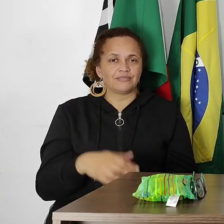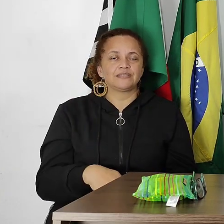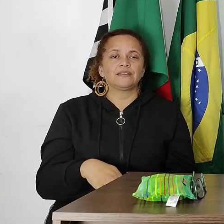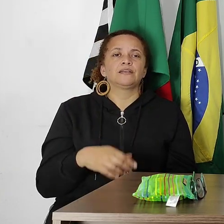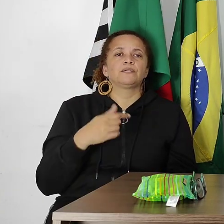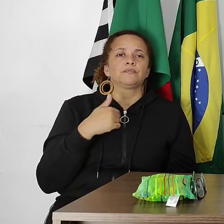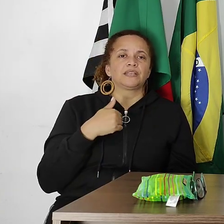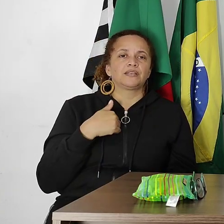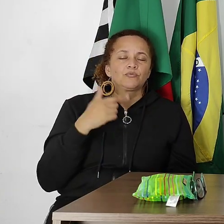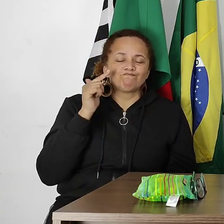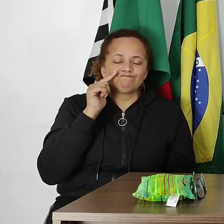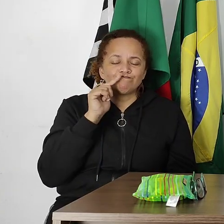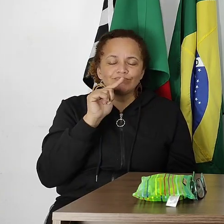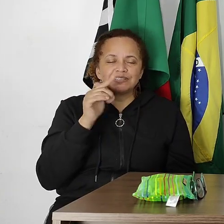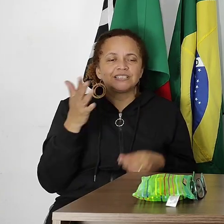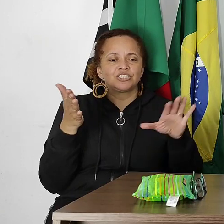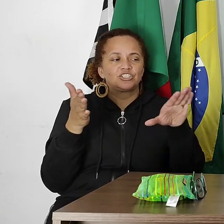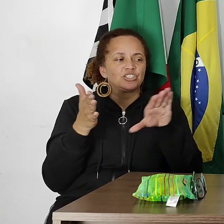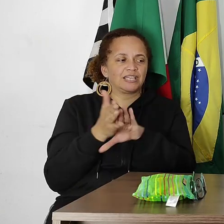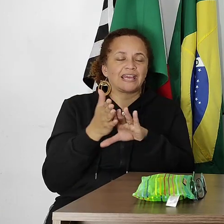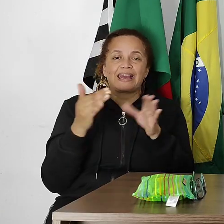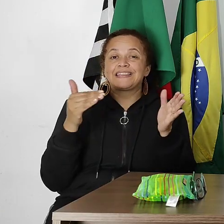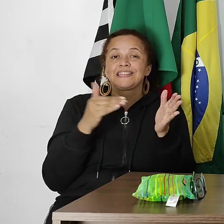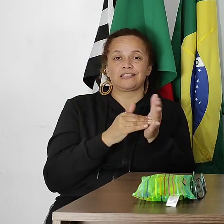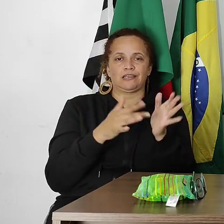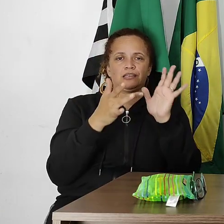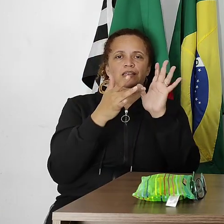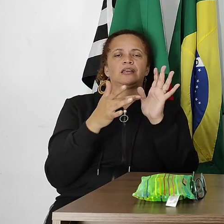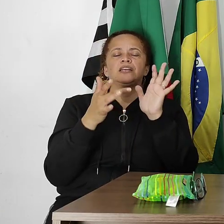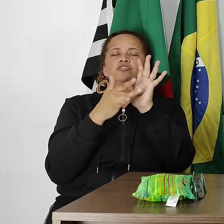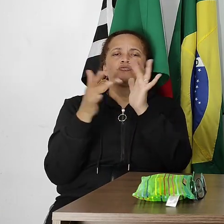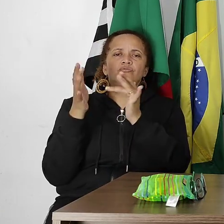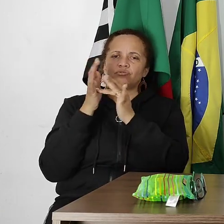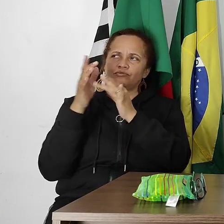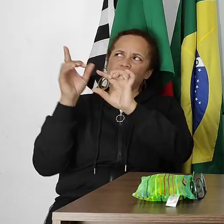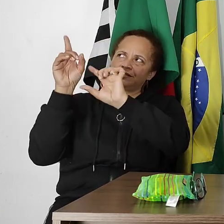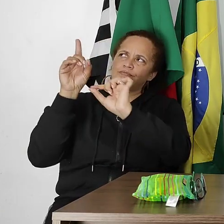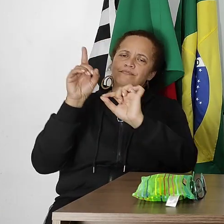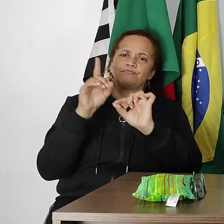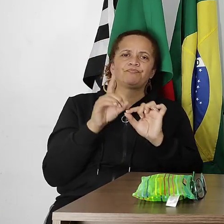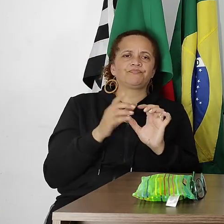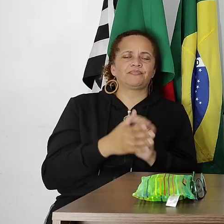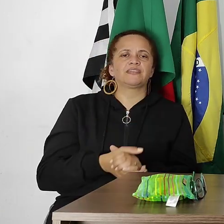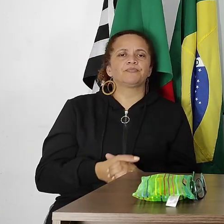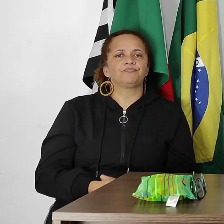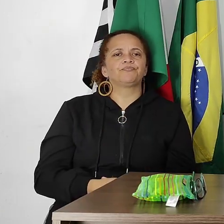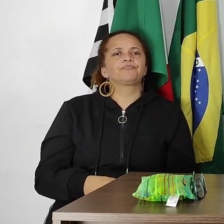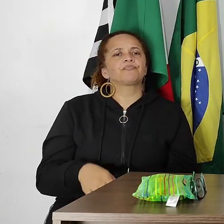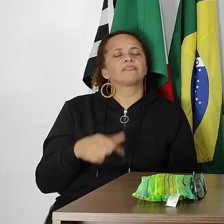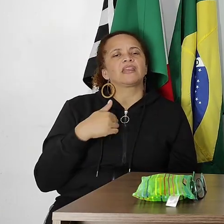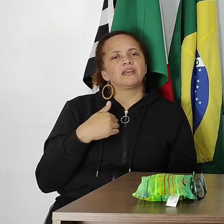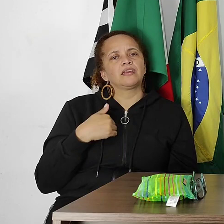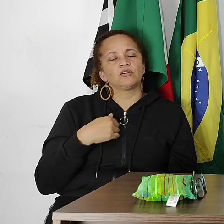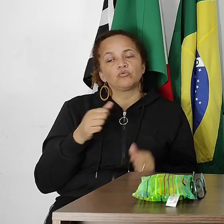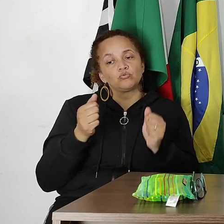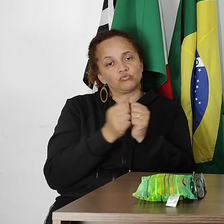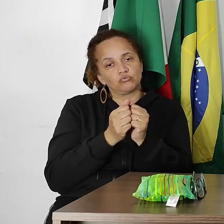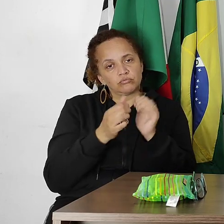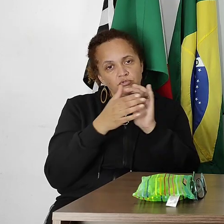Jesus, foi essa. Eu vou contar um pouquinho a história. Um dia, tá eu e o Ju, né, numa das saídas dele, a